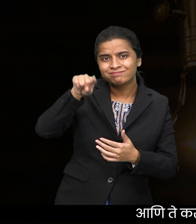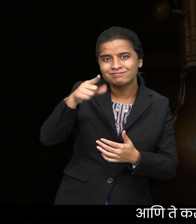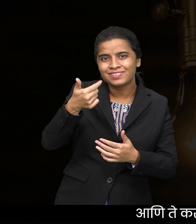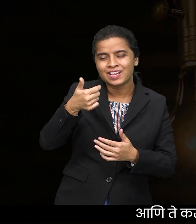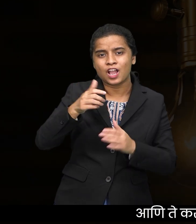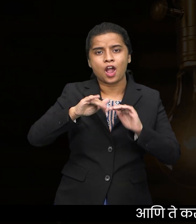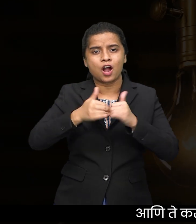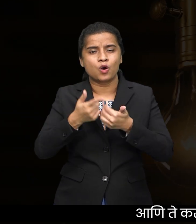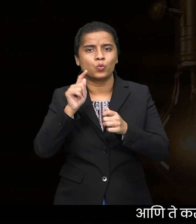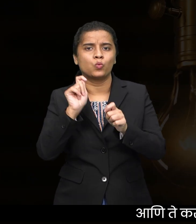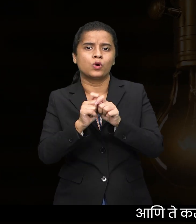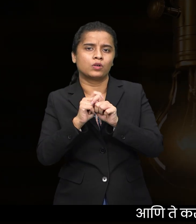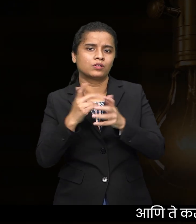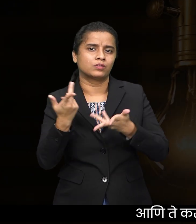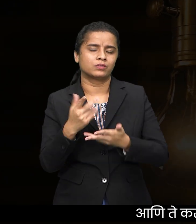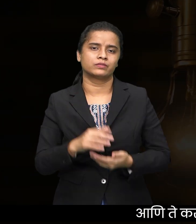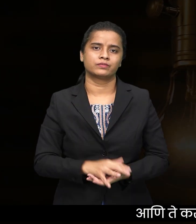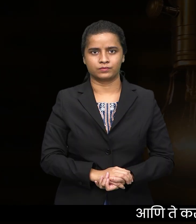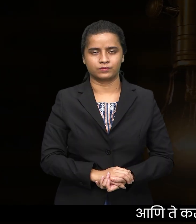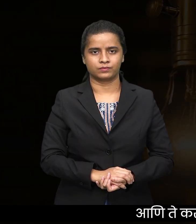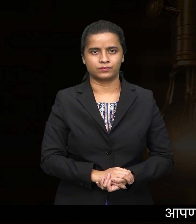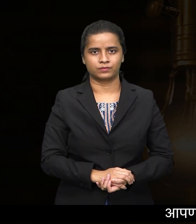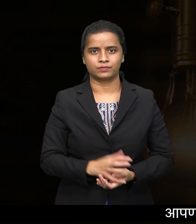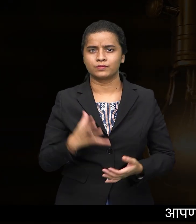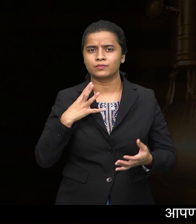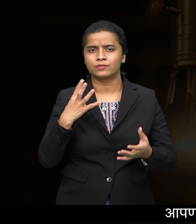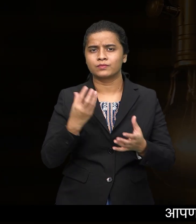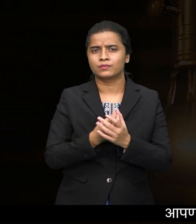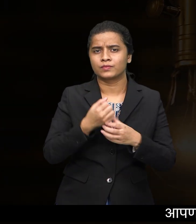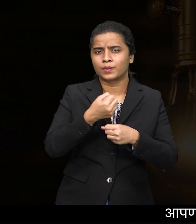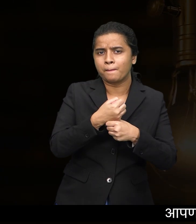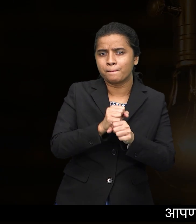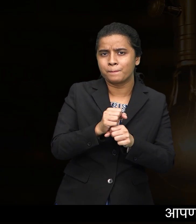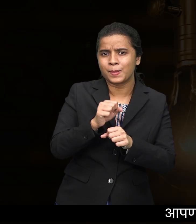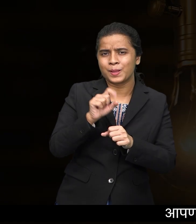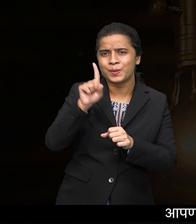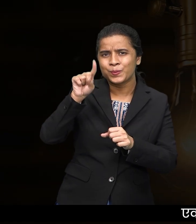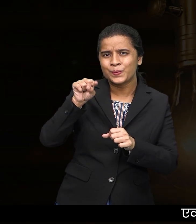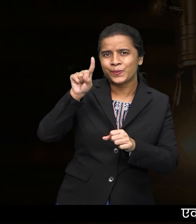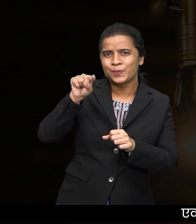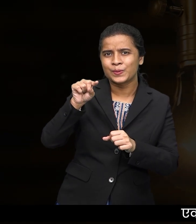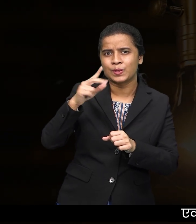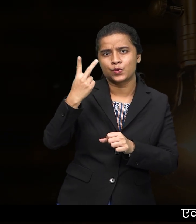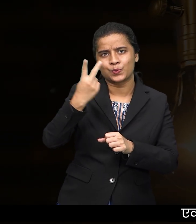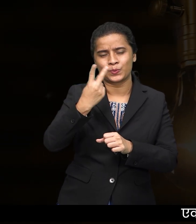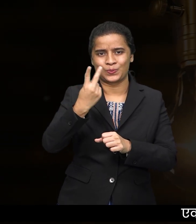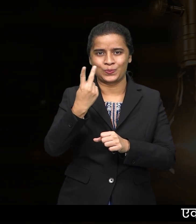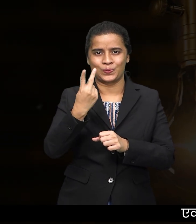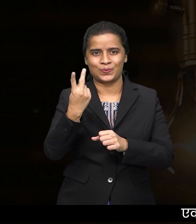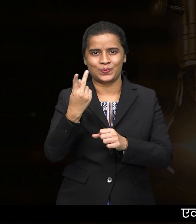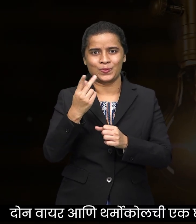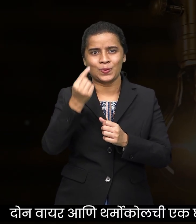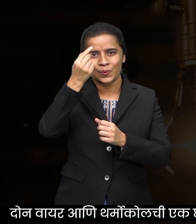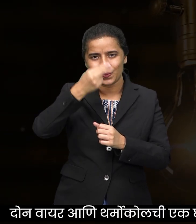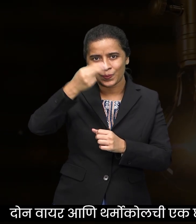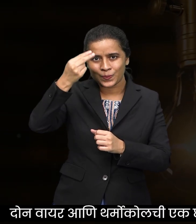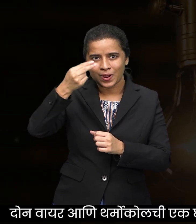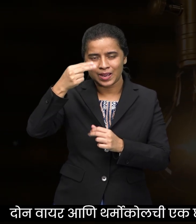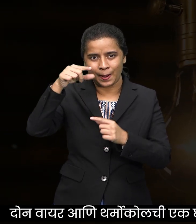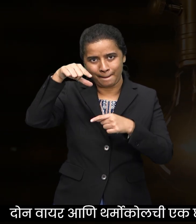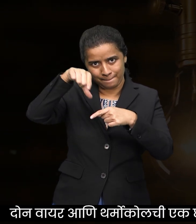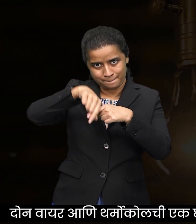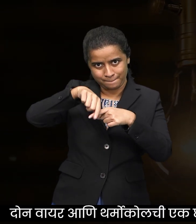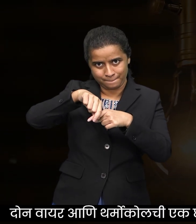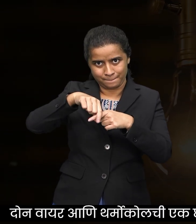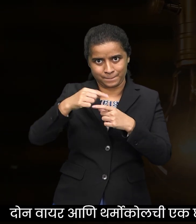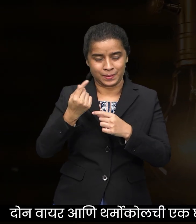आणि ते कसे कार्य करते ते पाहूया. आपण 2 ड्रॉईंग पिन, एक सेफ्टी पिन, 2 वायर